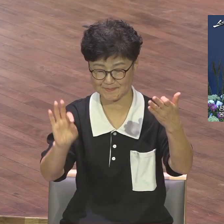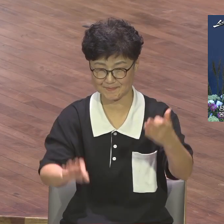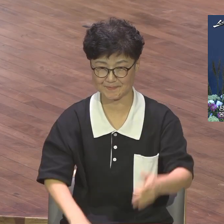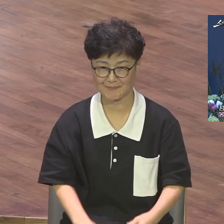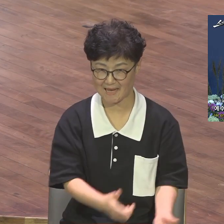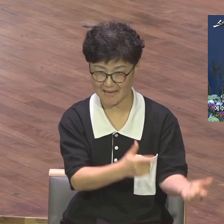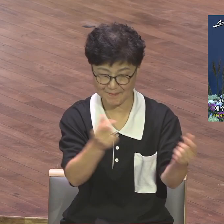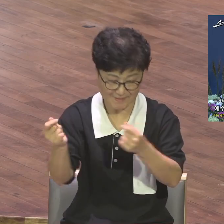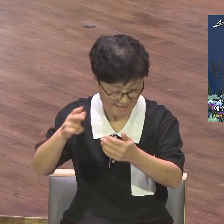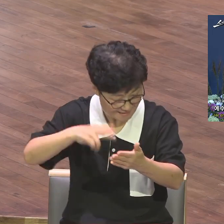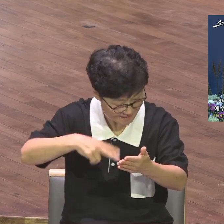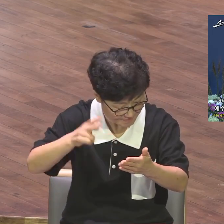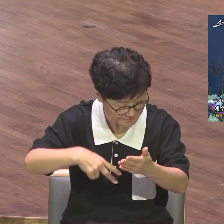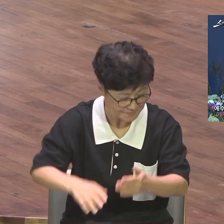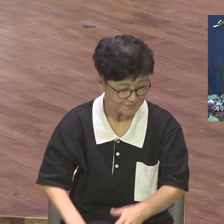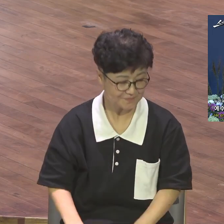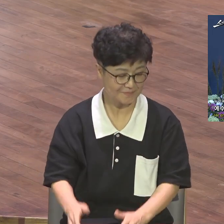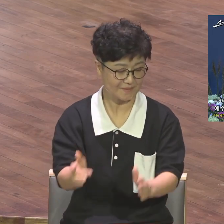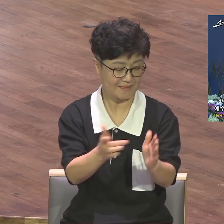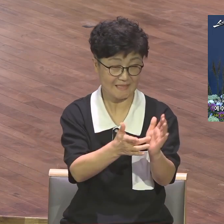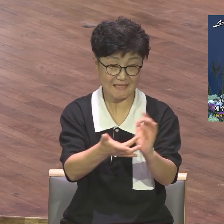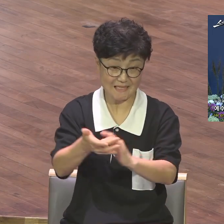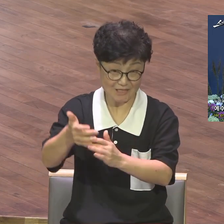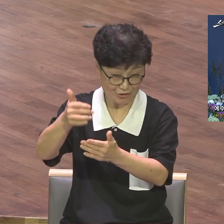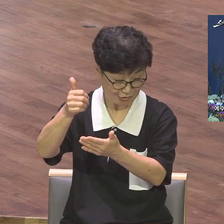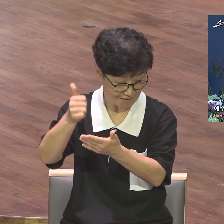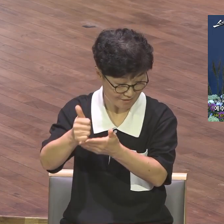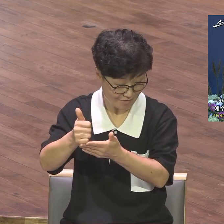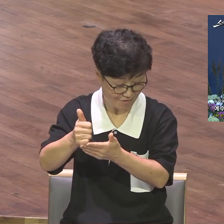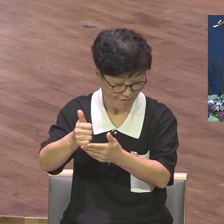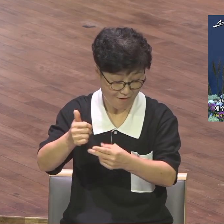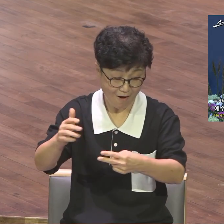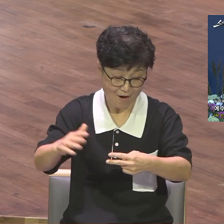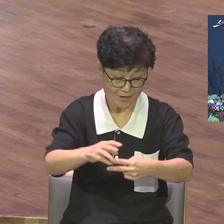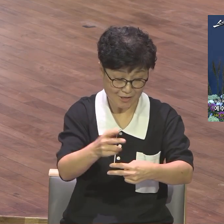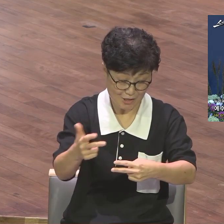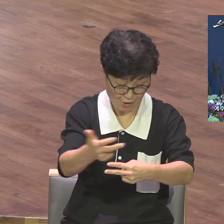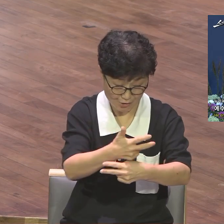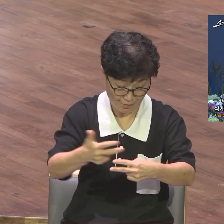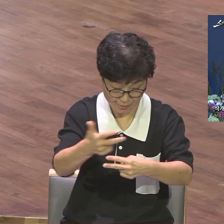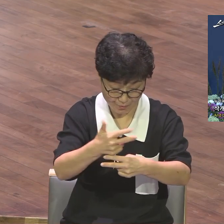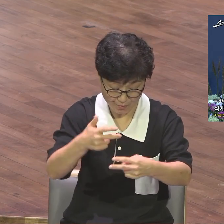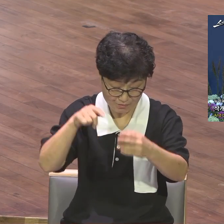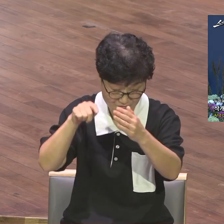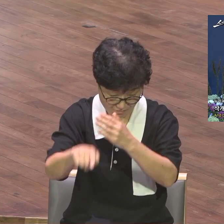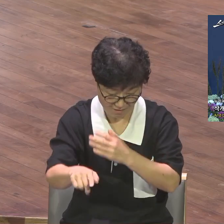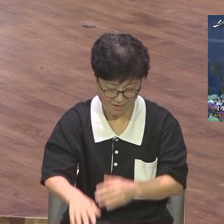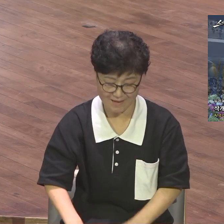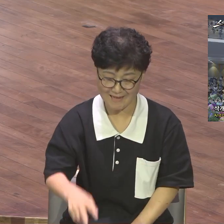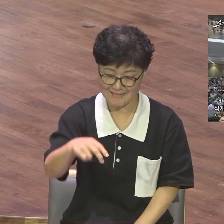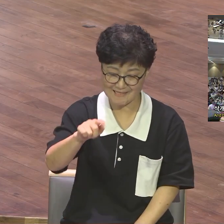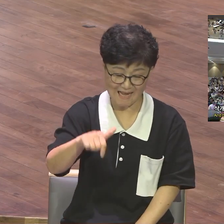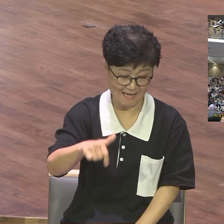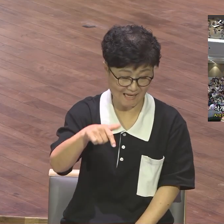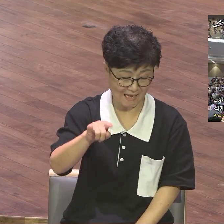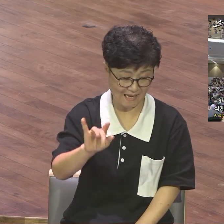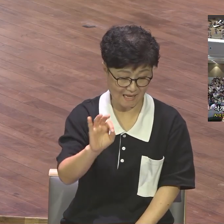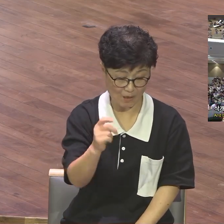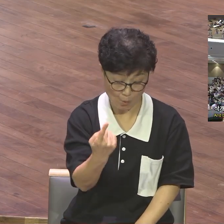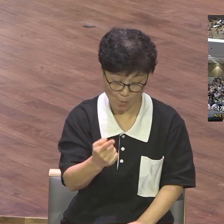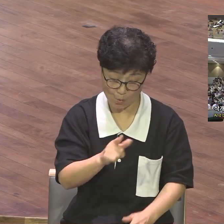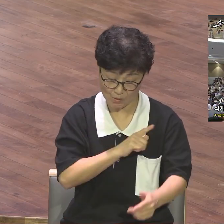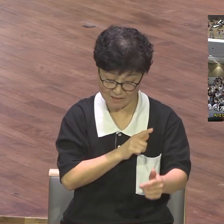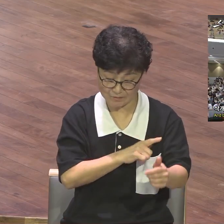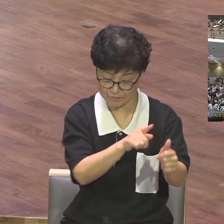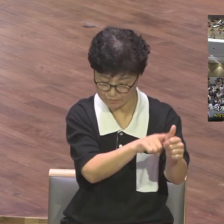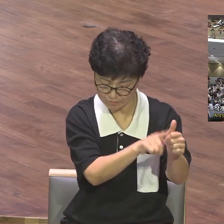우리 함께 교독하도록 하겠습니다. 예수께서 여리고로 들어가 지나가시더라. 삭개오라 이름하는